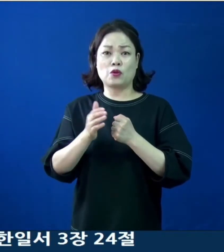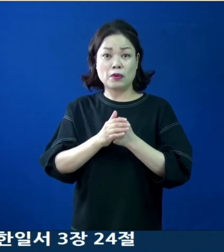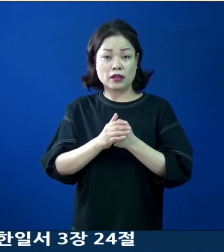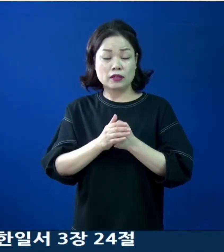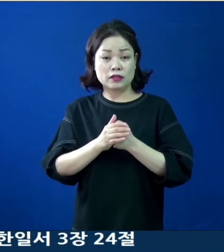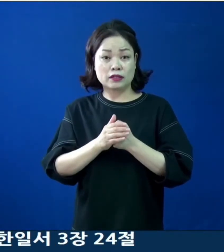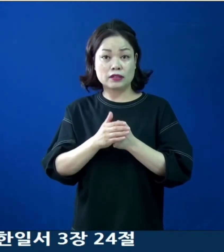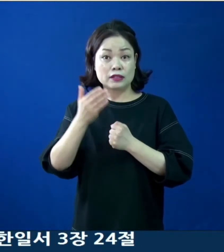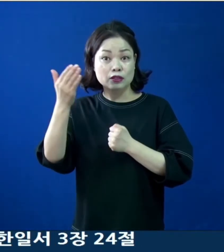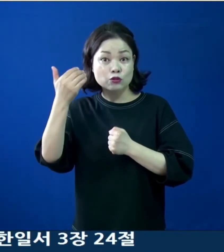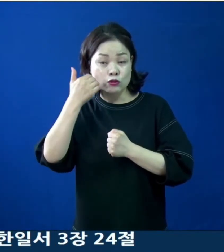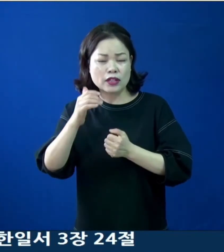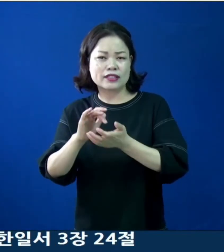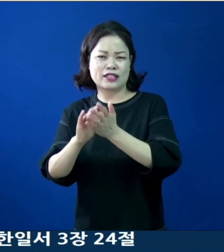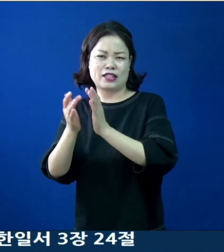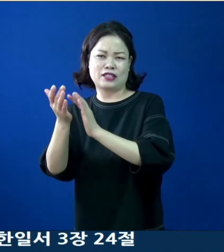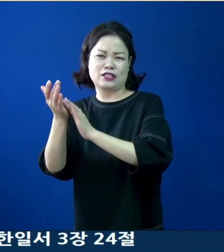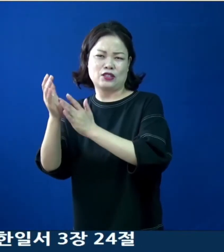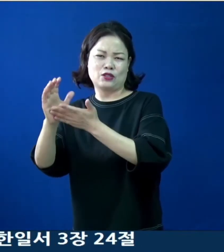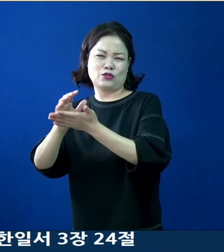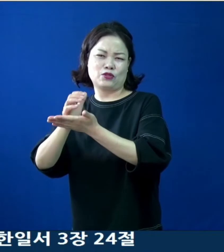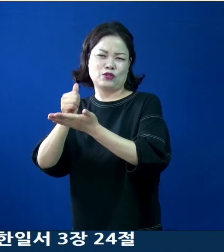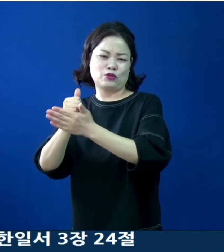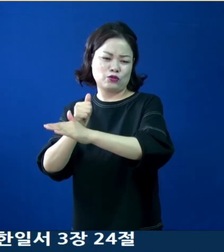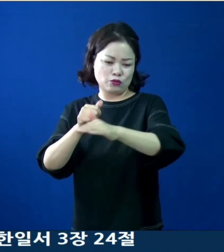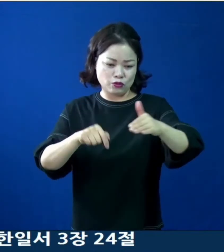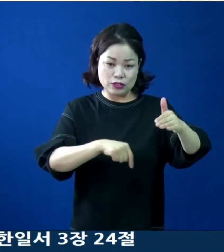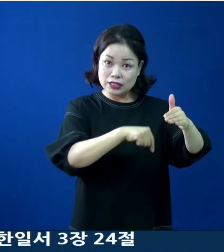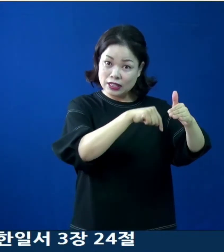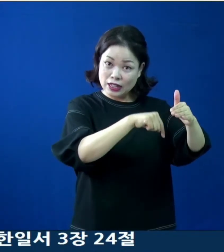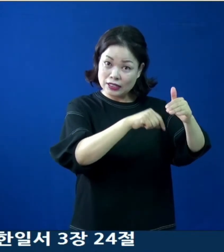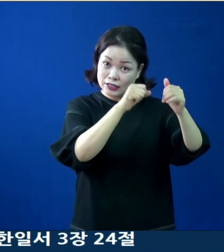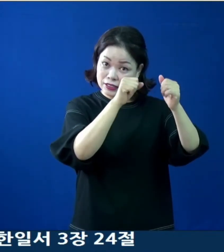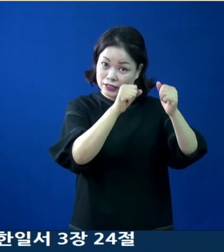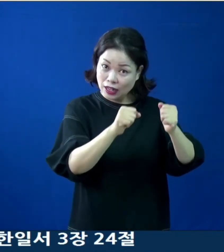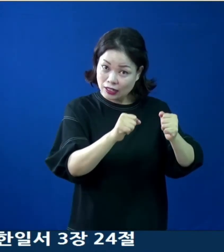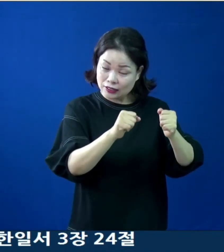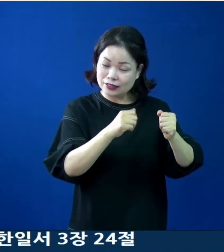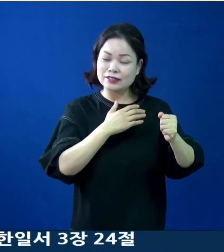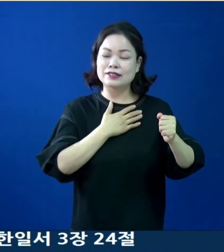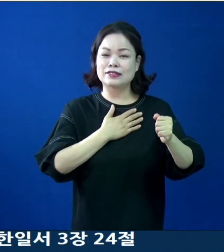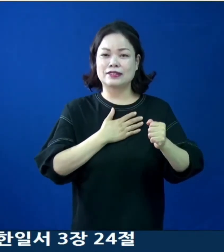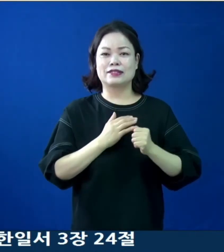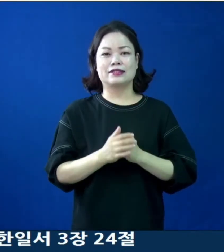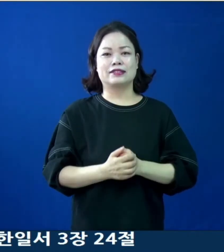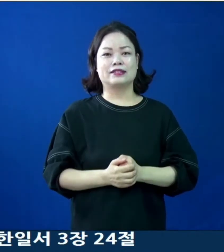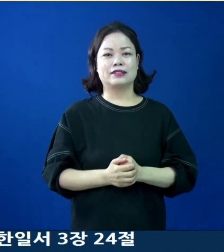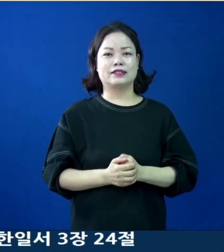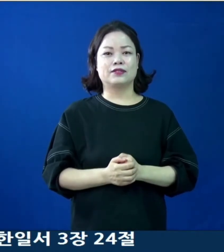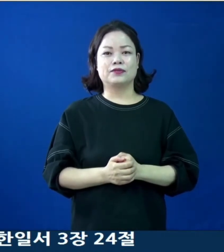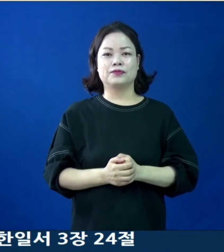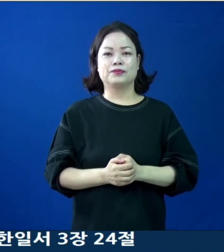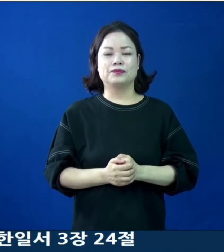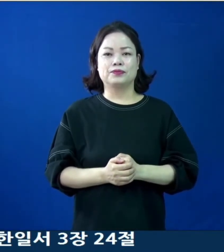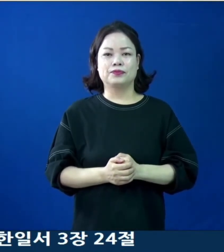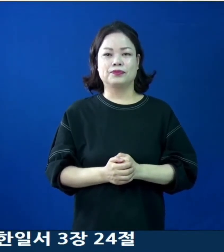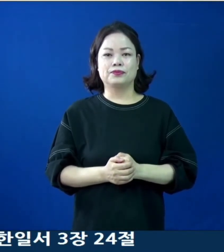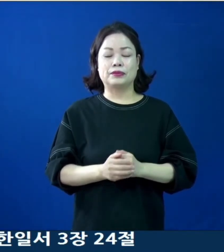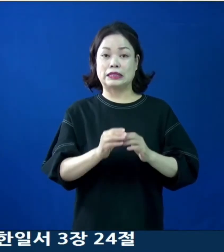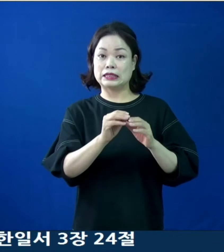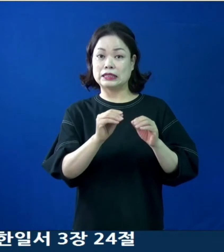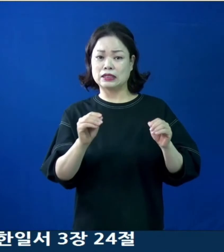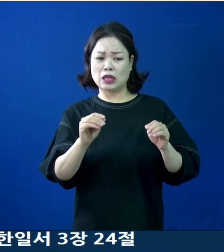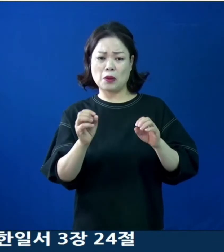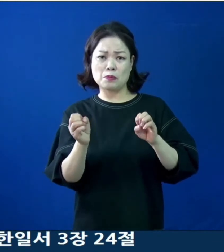그는 누구죠? 예수 그리스도가 우리 안에 거하시는 줄을 안다고 얘기합니다. 이